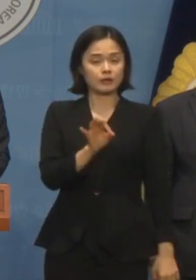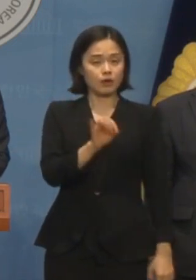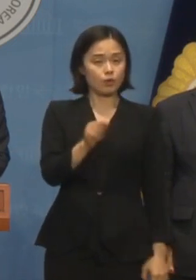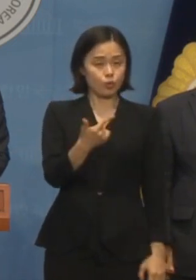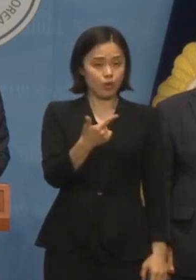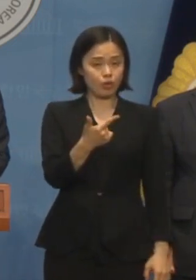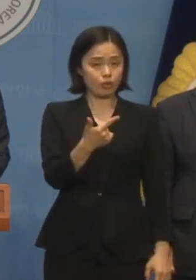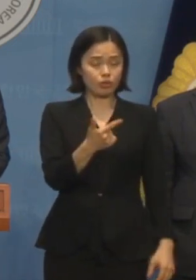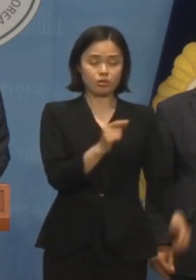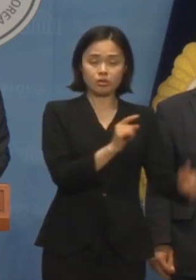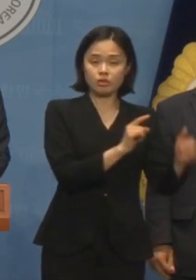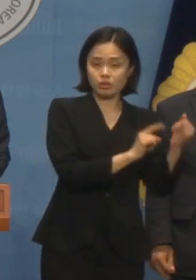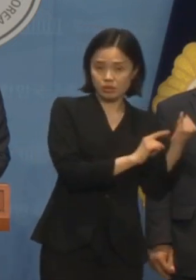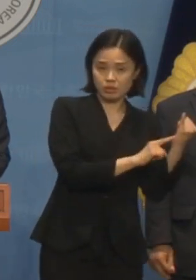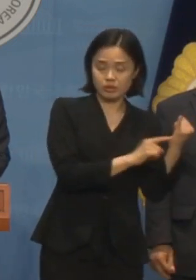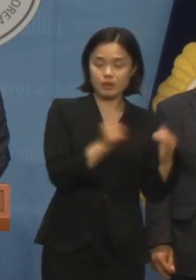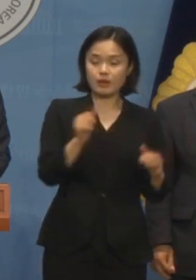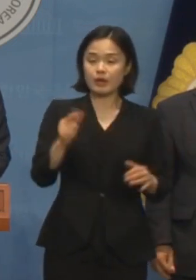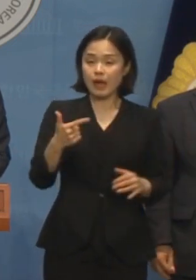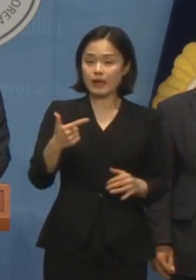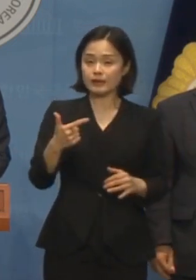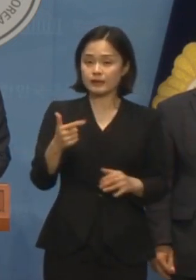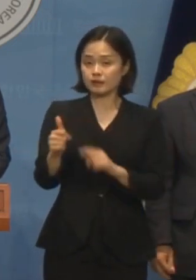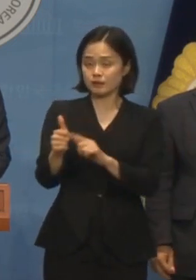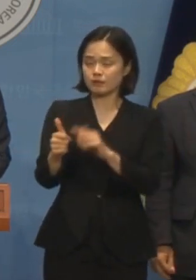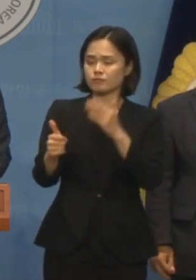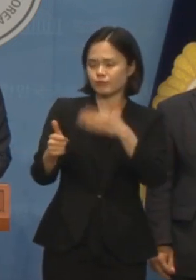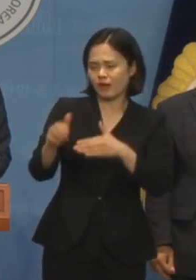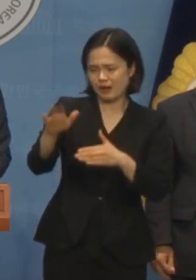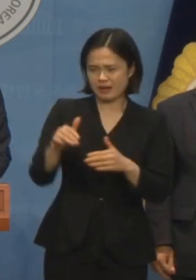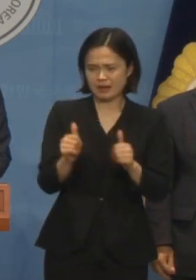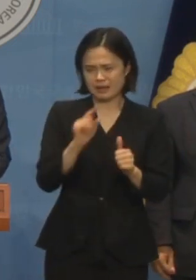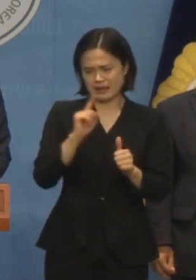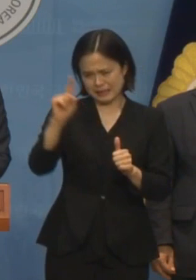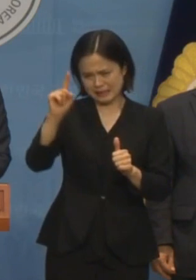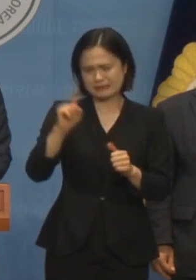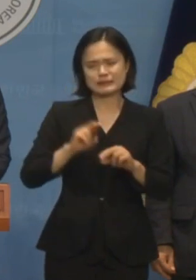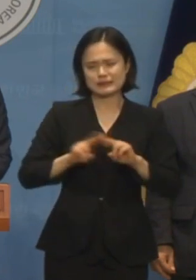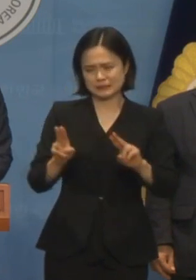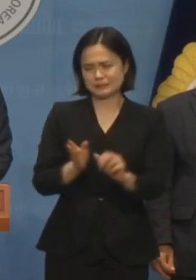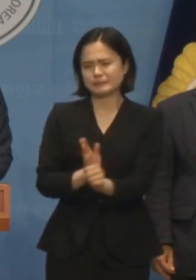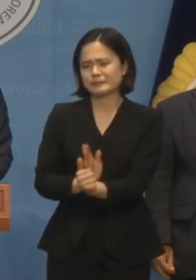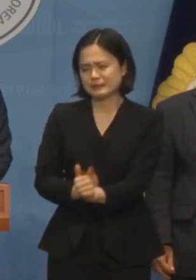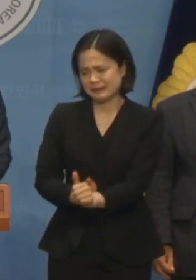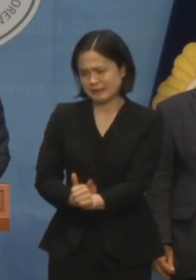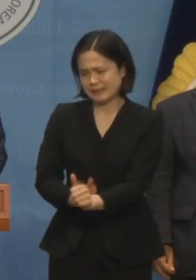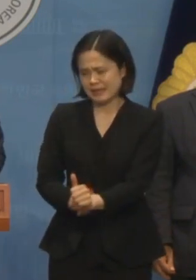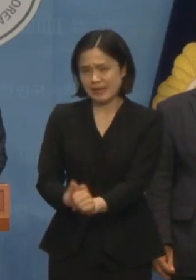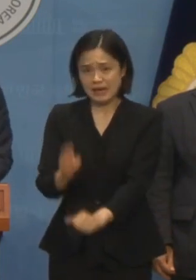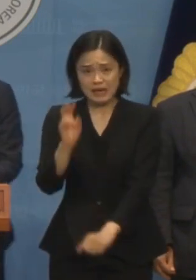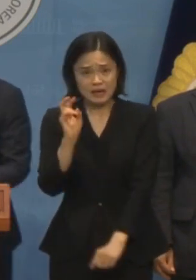한동훈 후보에게 공소를 취소해달라고 청탁한 결과 재판 지연이라도 시킨 것입니까?